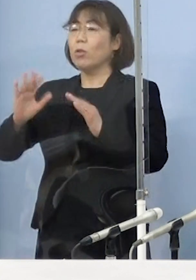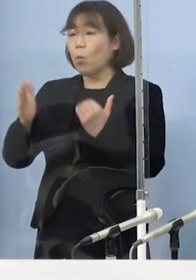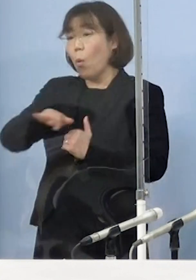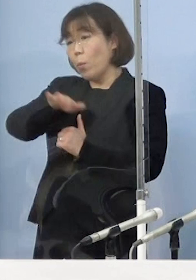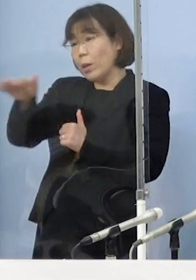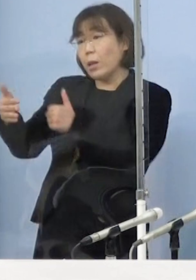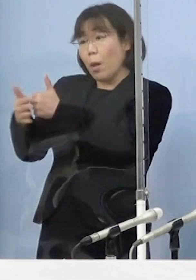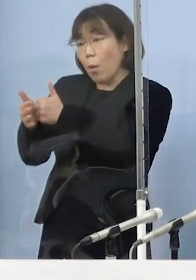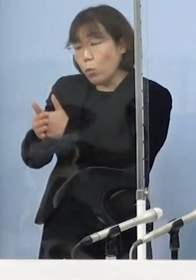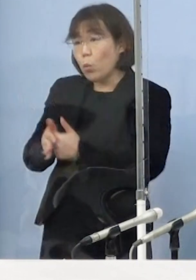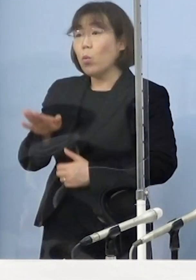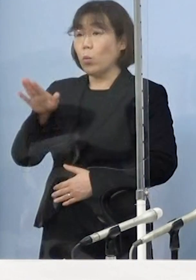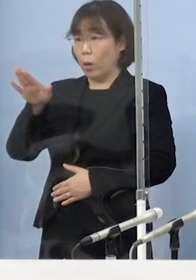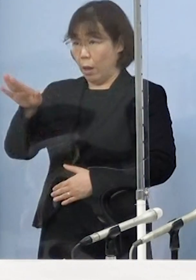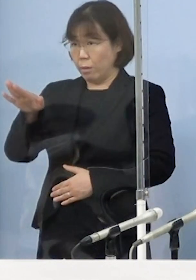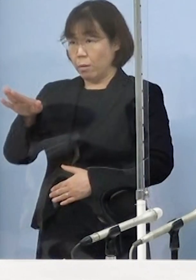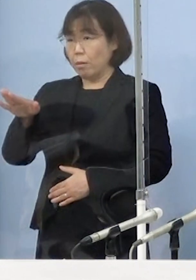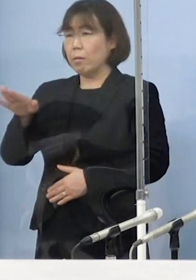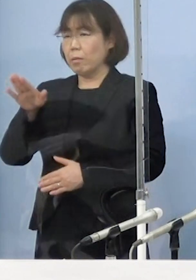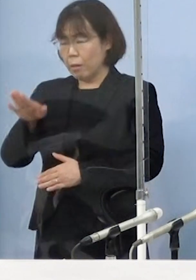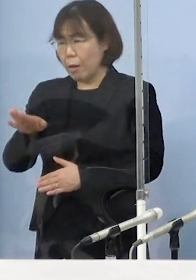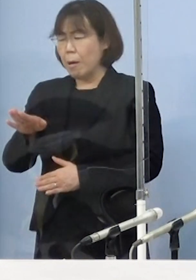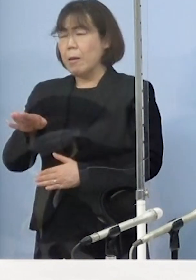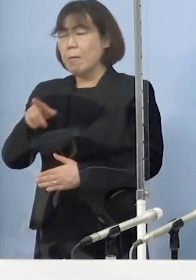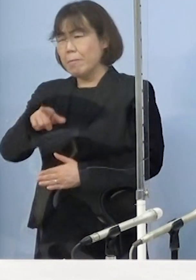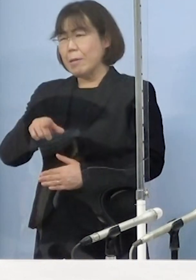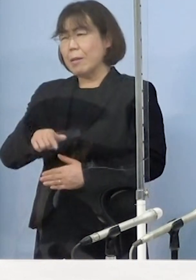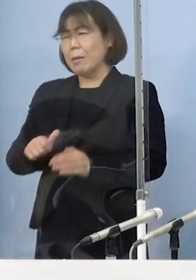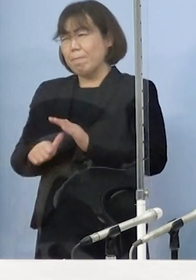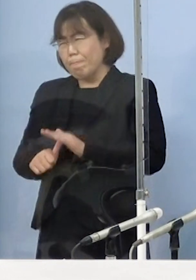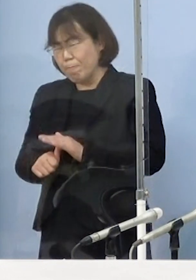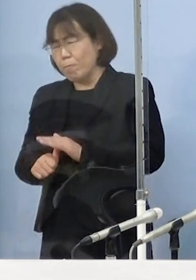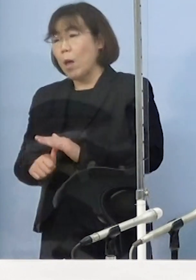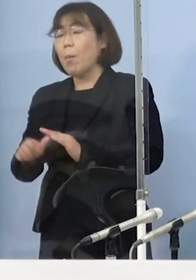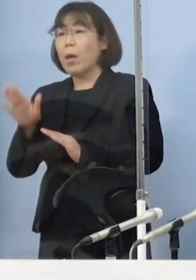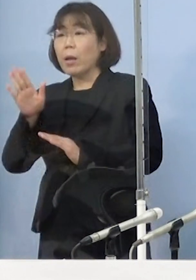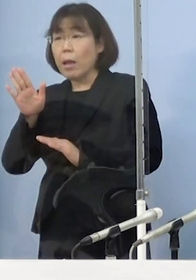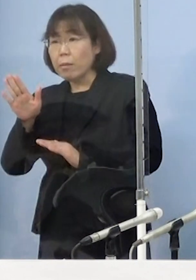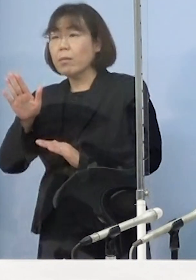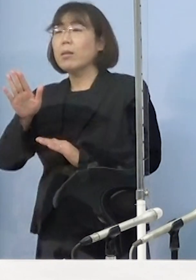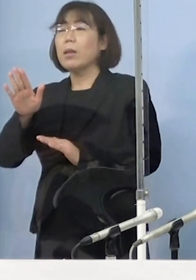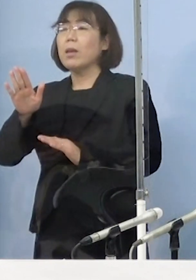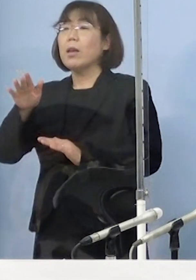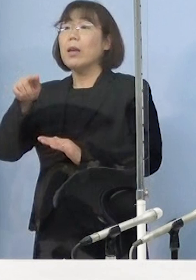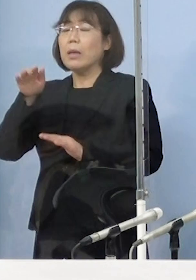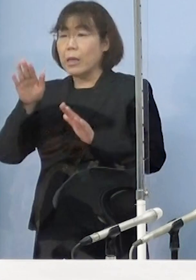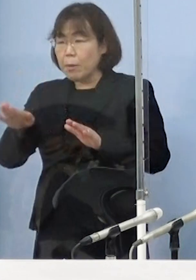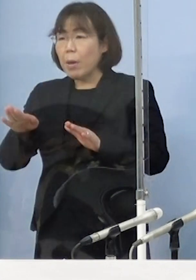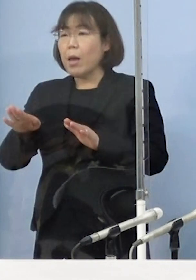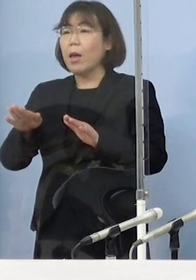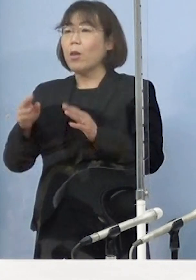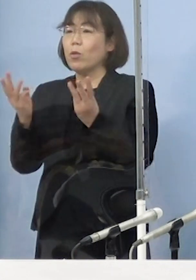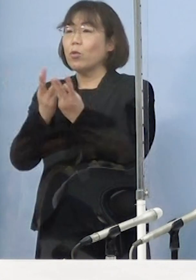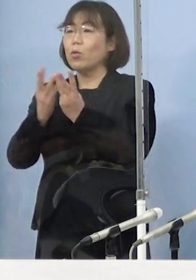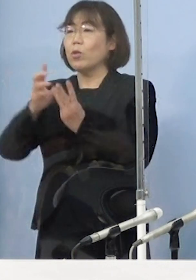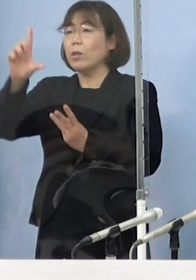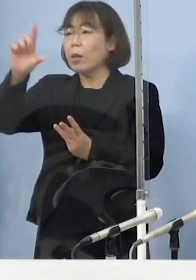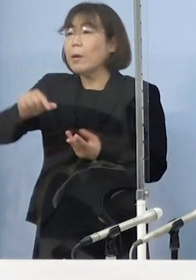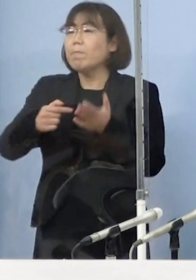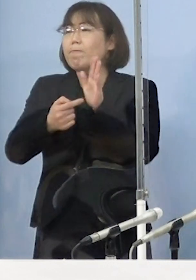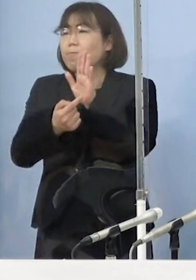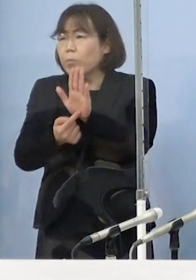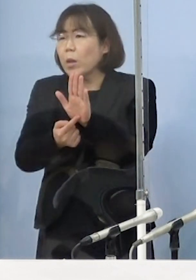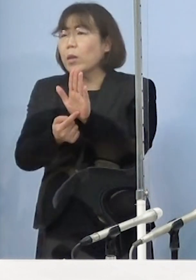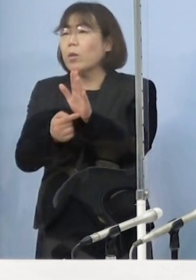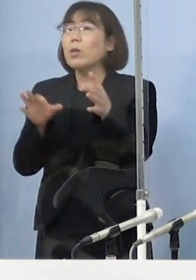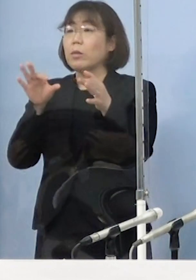力、場合によってはそうした犠牲の上に成り立った形でこの数字が今出てきている。 もちろんゴールデン